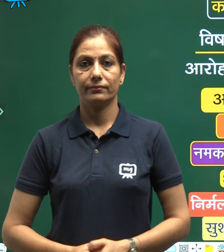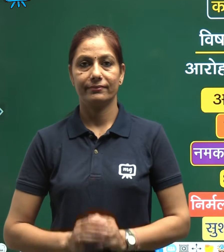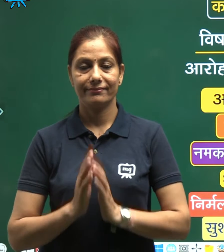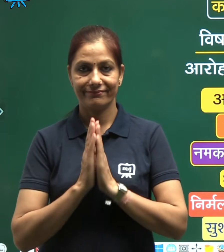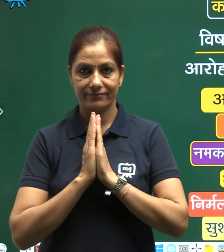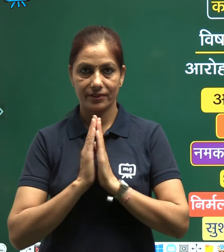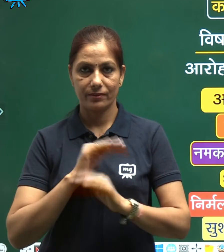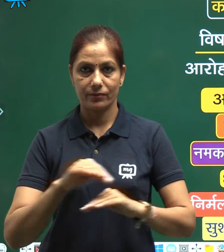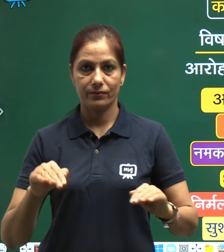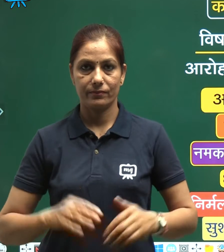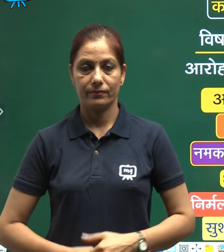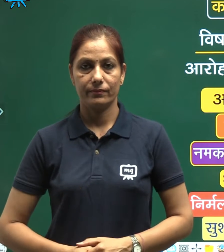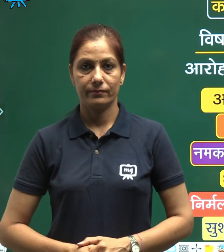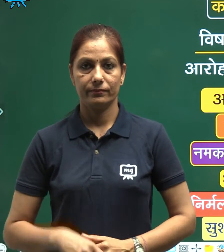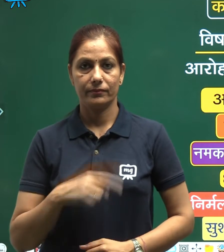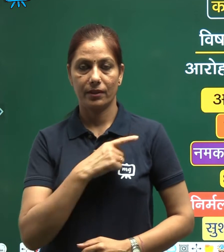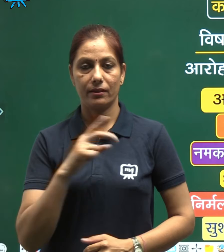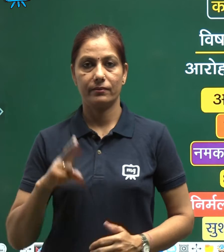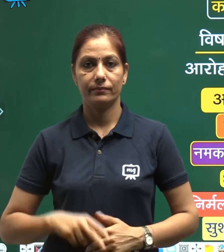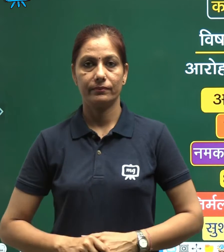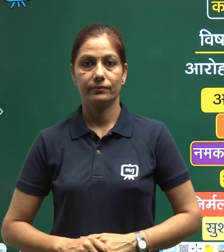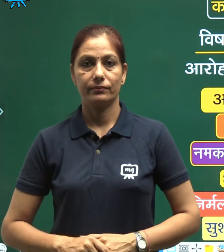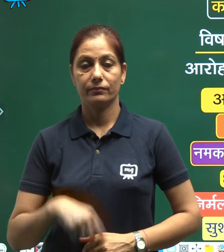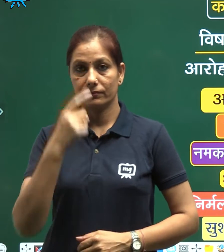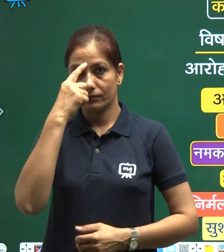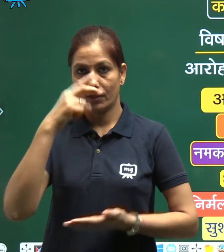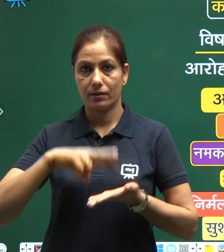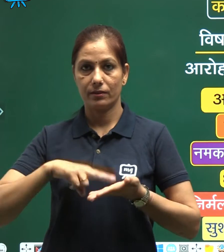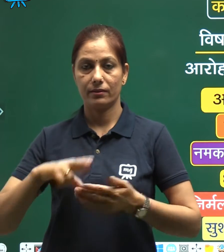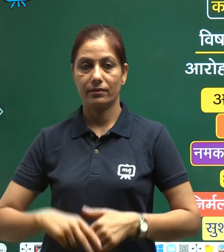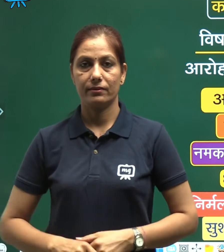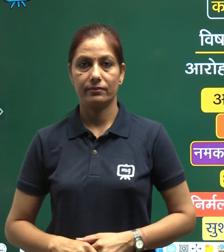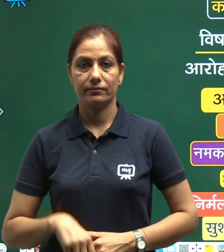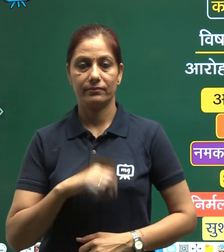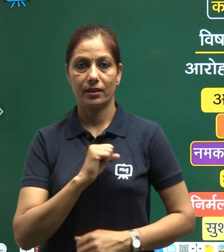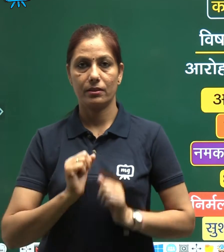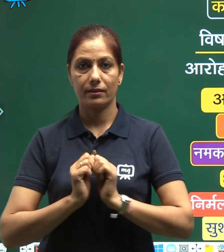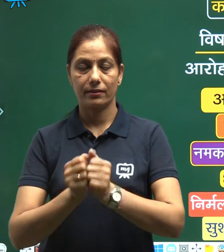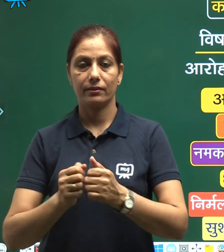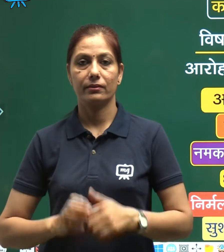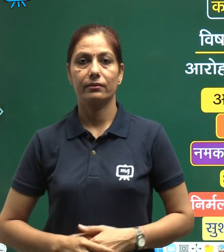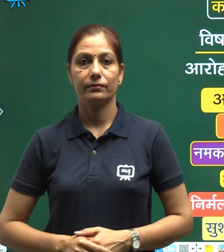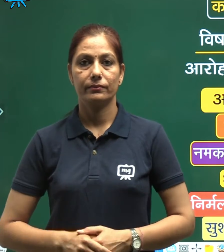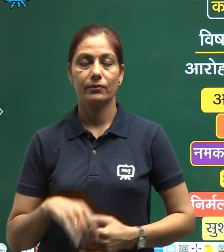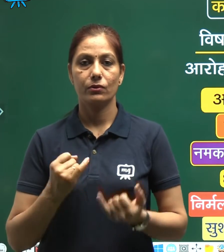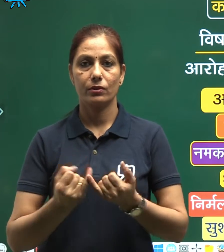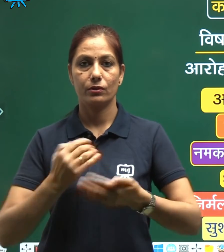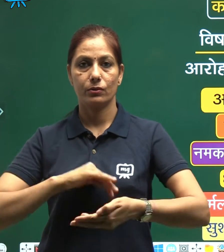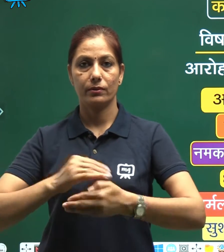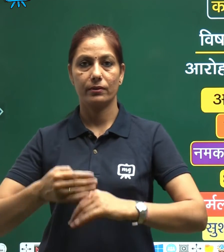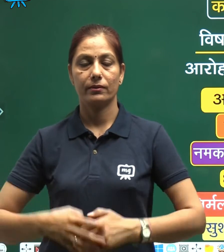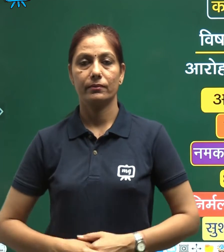नमस्कार बच्चों, मेरा नाम निर्मल कुमार गुप्ता, मेरे साथ हैं सुशीला